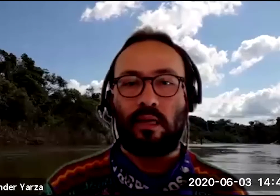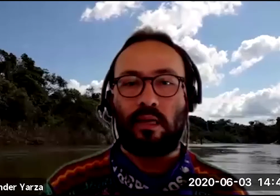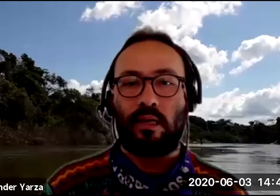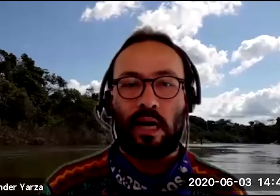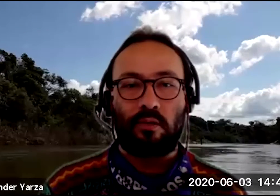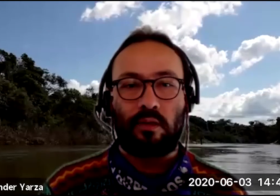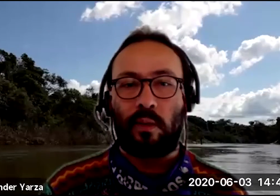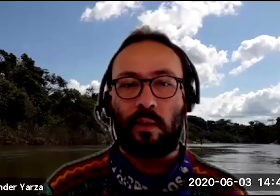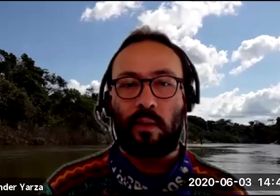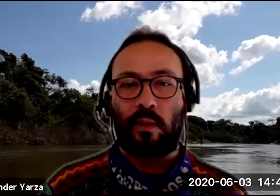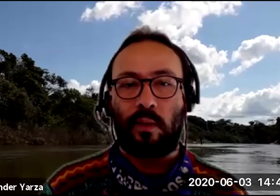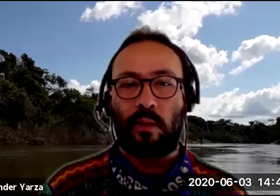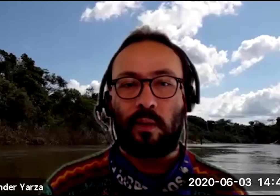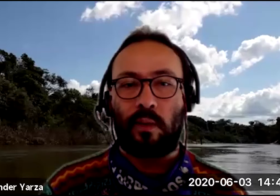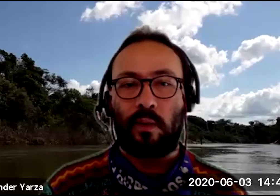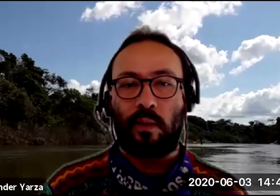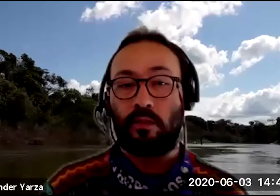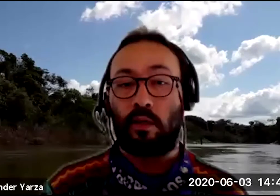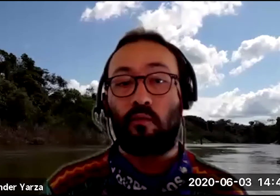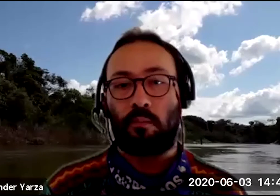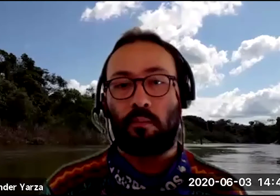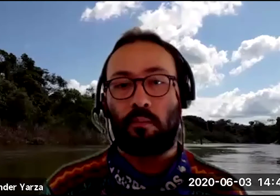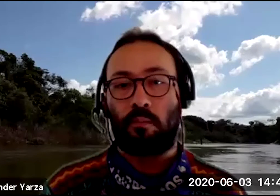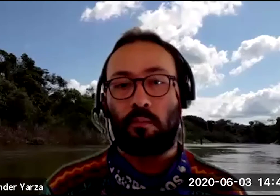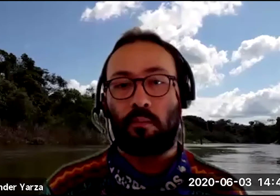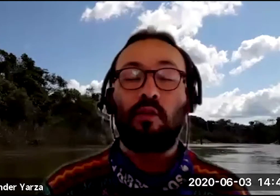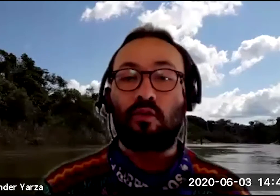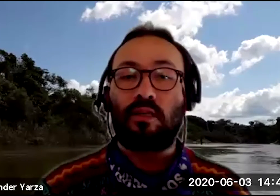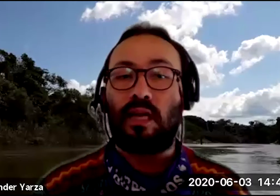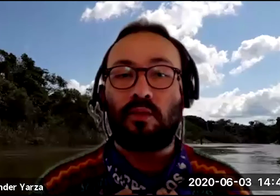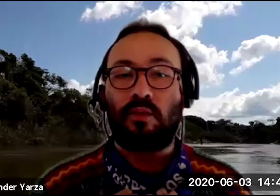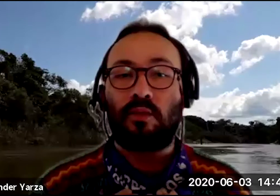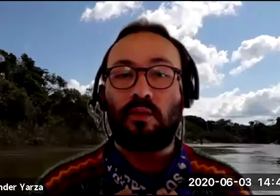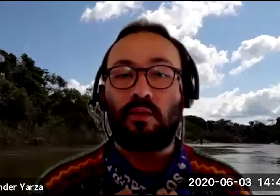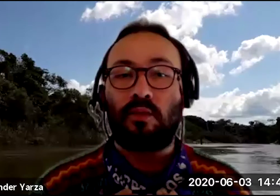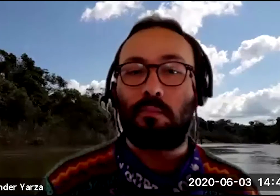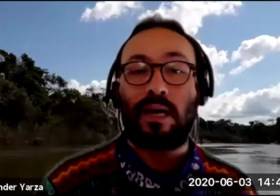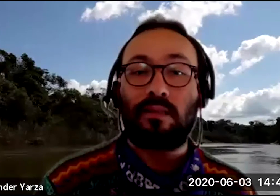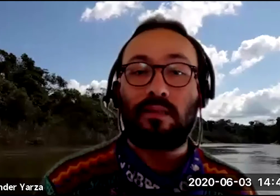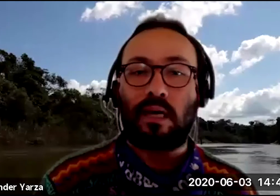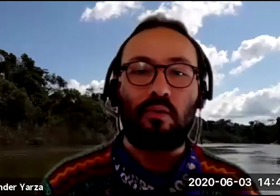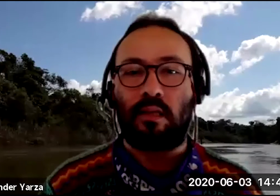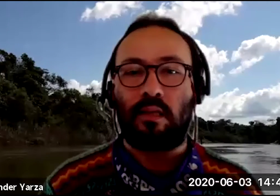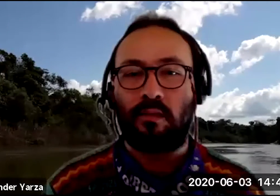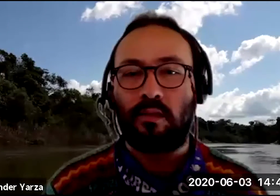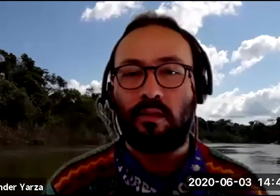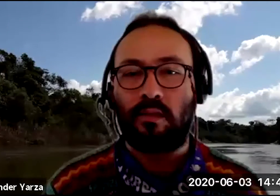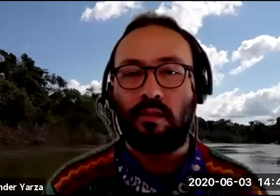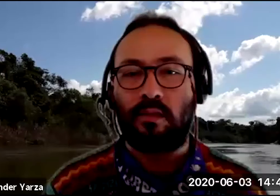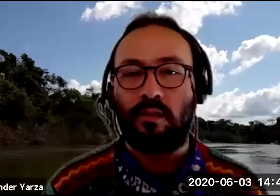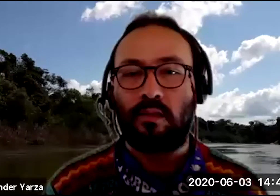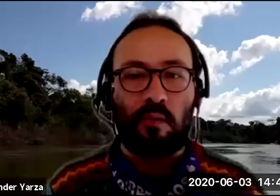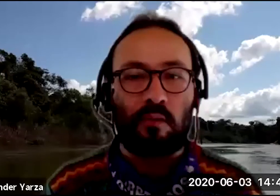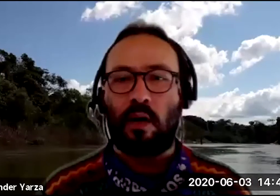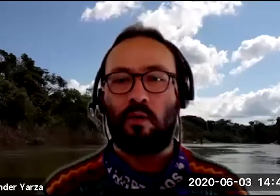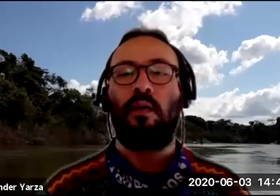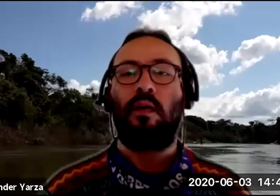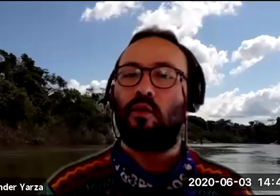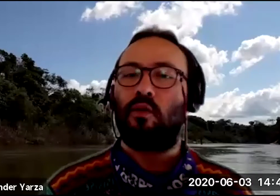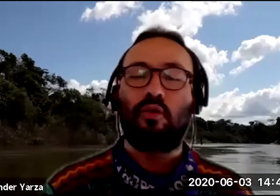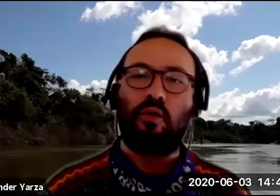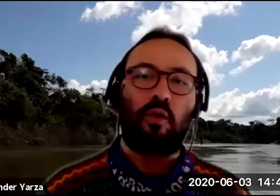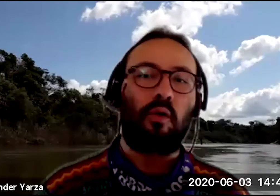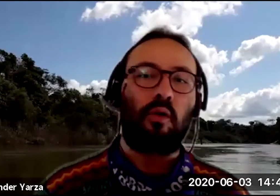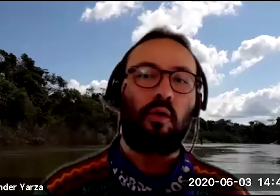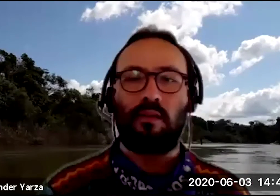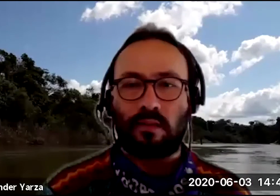ahora en estos escenarios y experiencias múltiples de confinamiento. Entonces, las problemáticas más acuciantes de nuestra vida